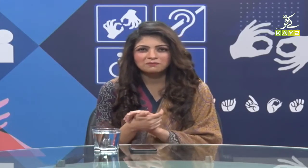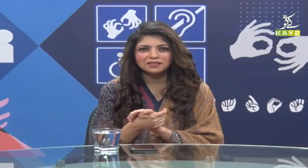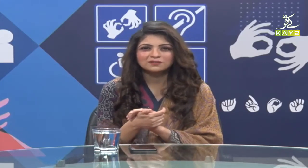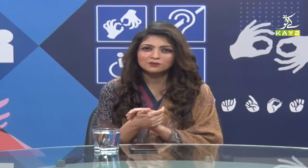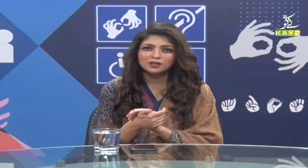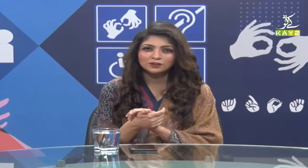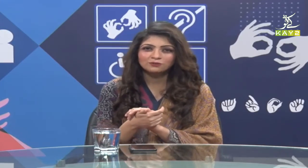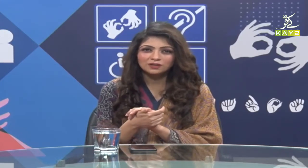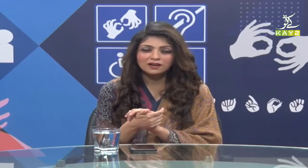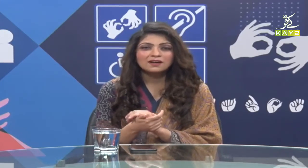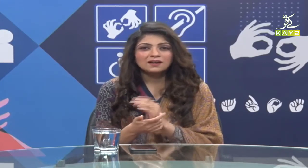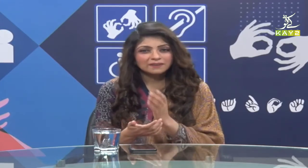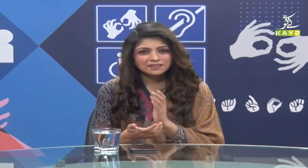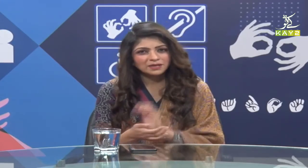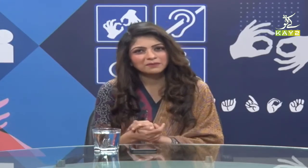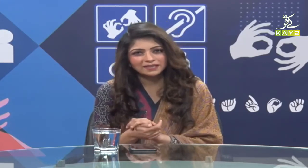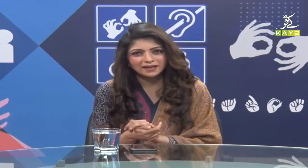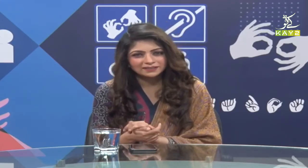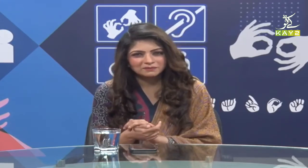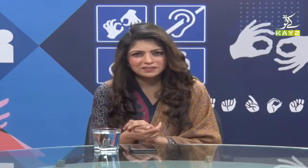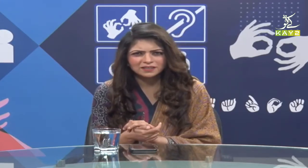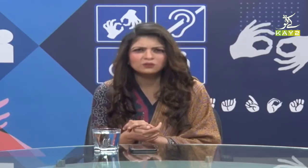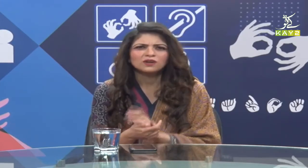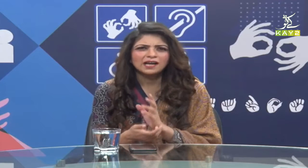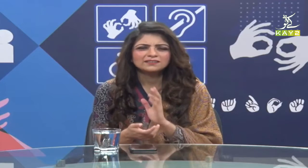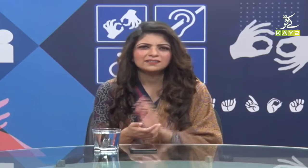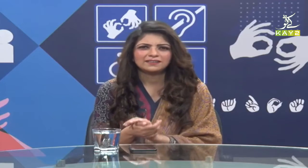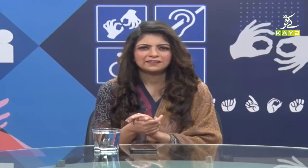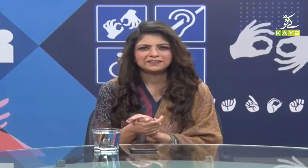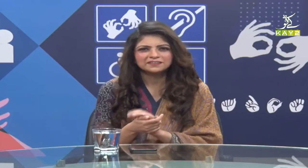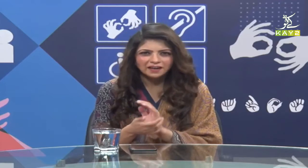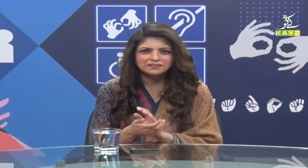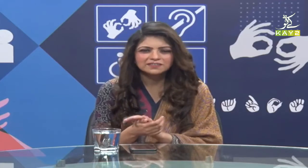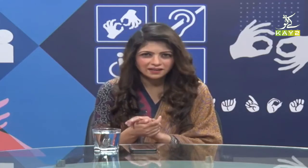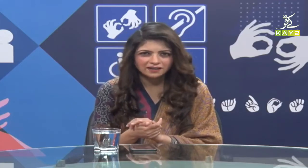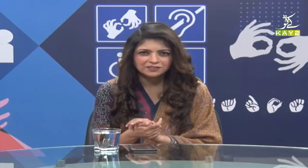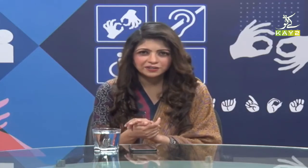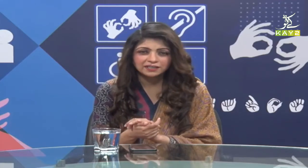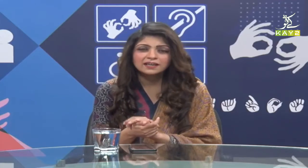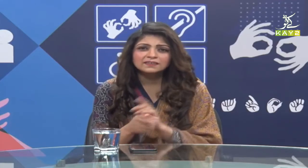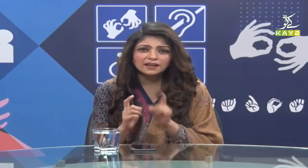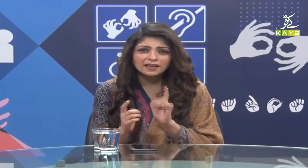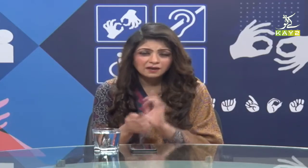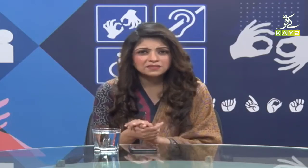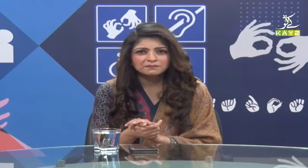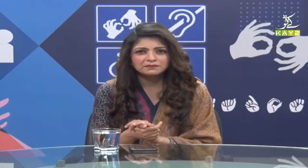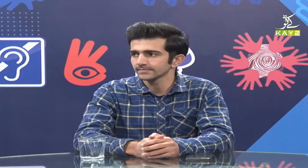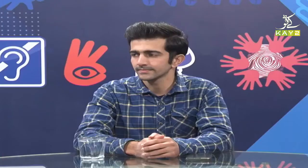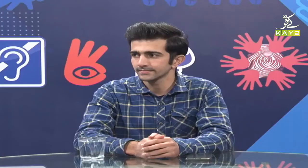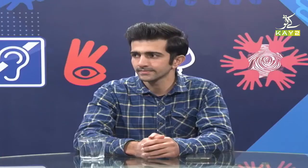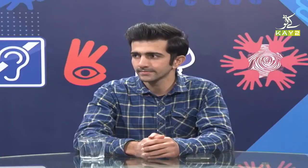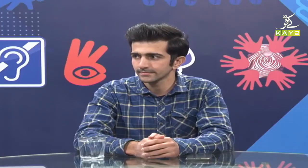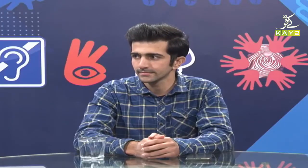तो हमने सोचा क्यों ना, वैसे भी हमारे कायद की है तो कायद से रिलेटेड साइंस सिखाने चाहिए ताकि आप सबकी